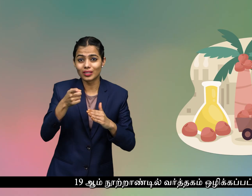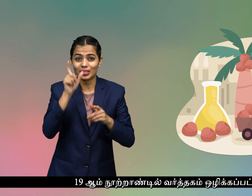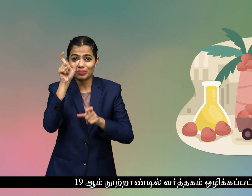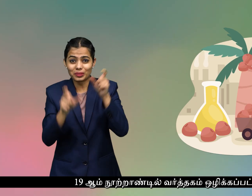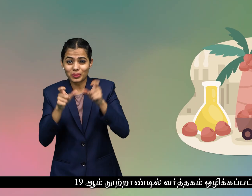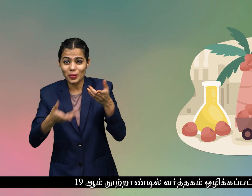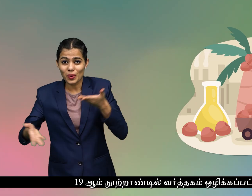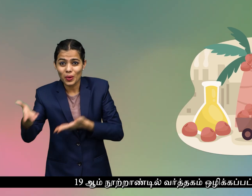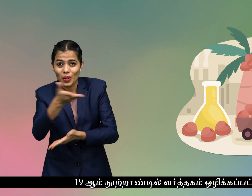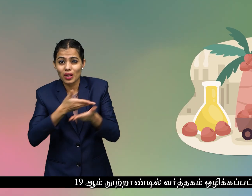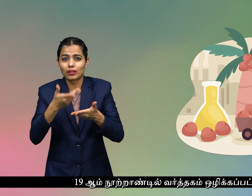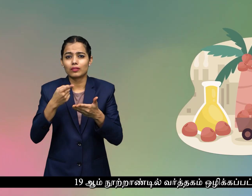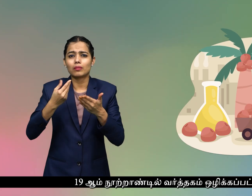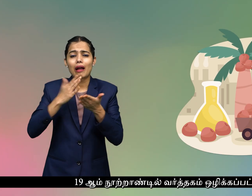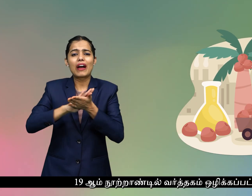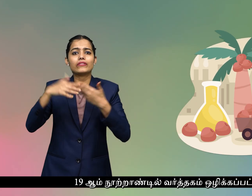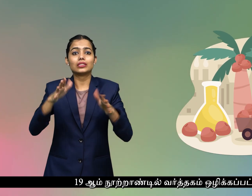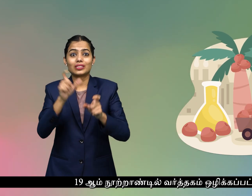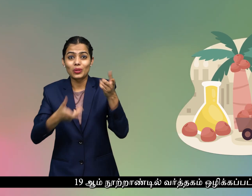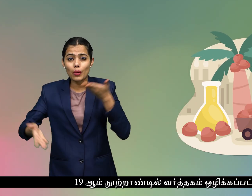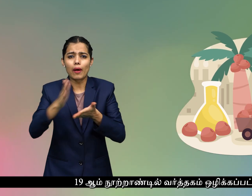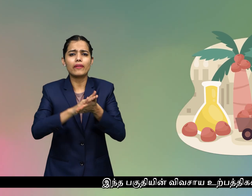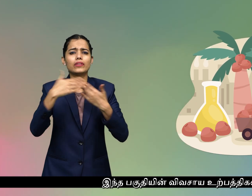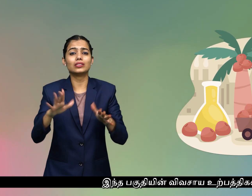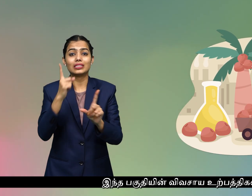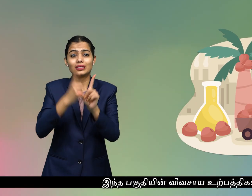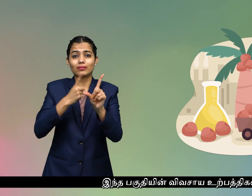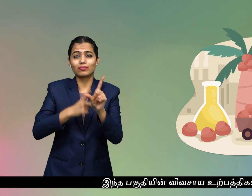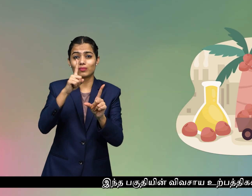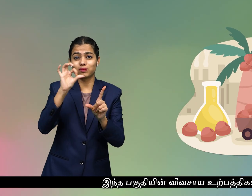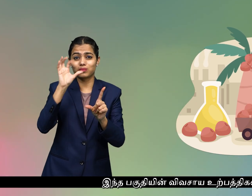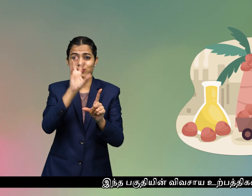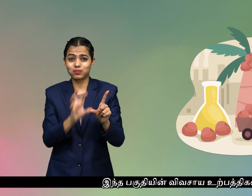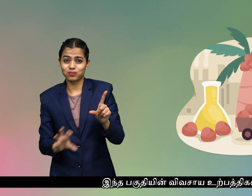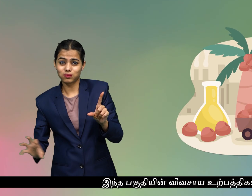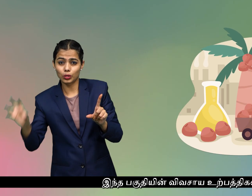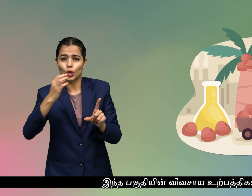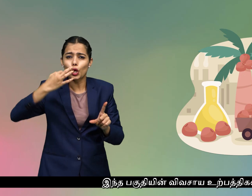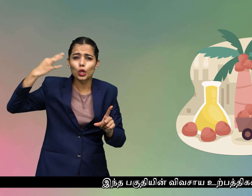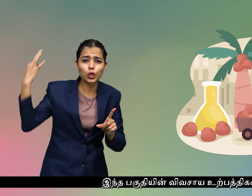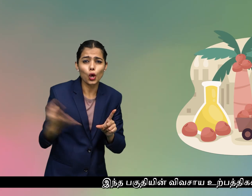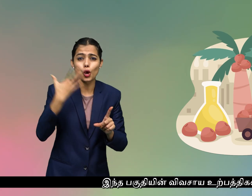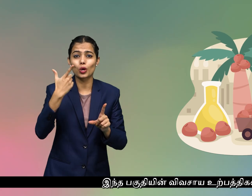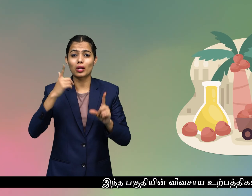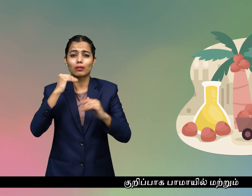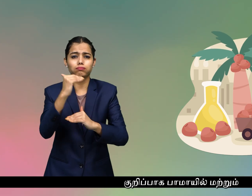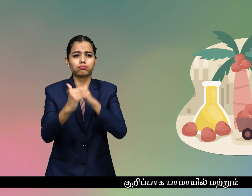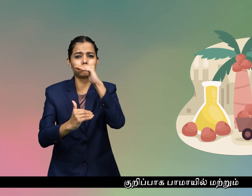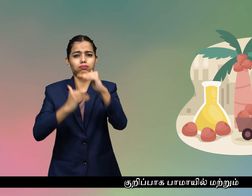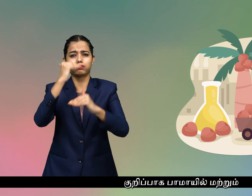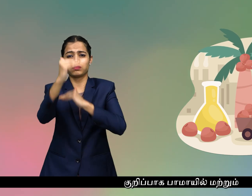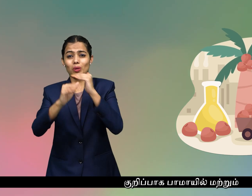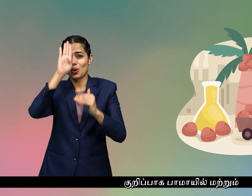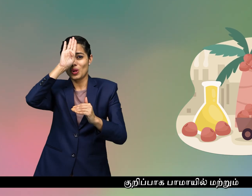19ஆம் நூற்றாண்டில் வர்த்தகம் ஒழிக்கப்பட்ட பிறகு இந்த பகுதியின் விவசாய உற்பத்திகள்,